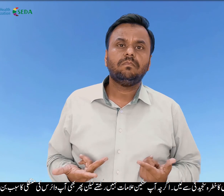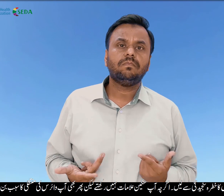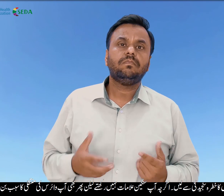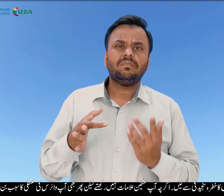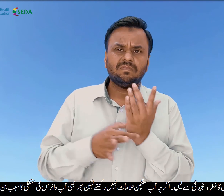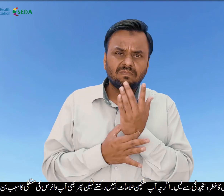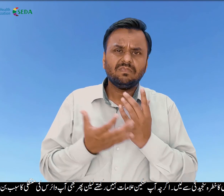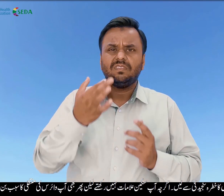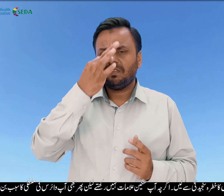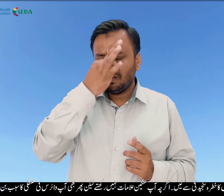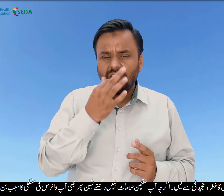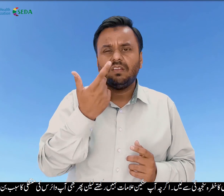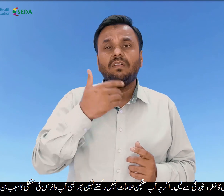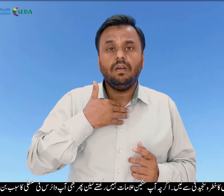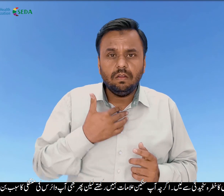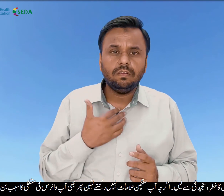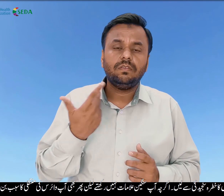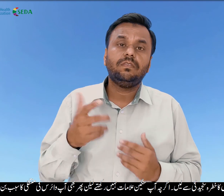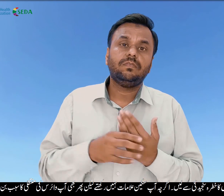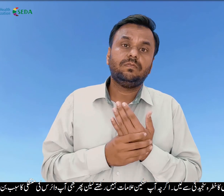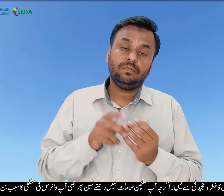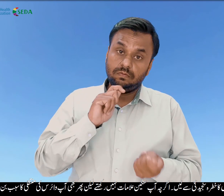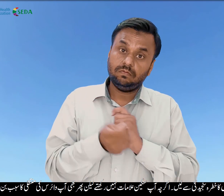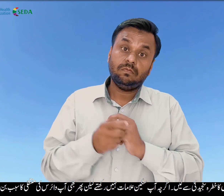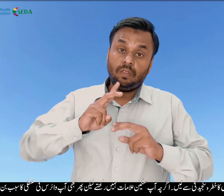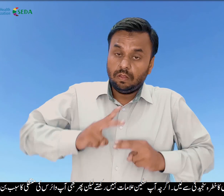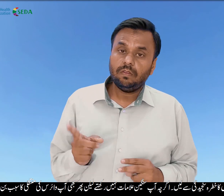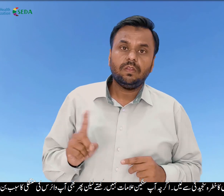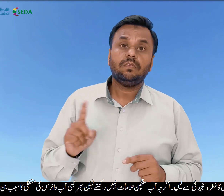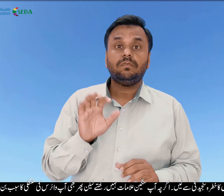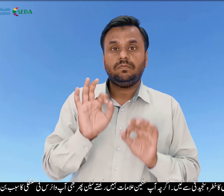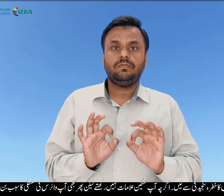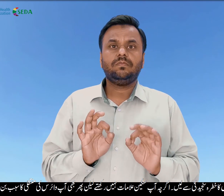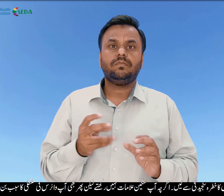بھی آپ وائرس کی منتقلی کا سبب بن سکتے ہیں۔